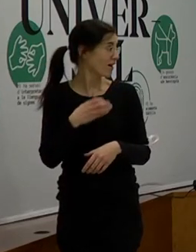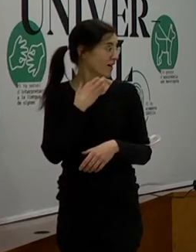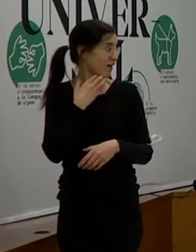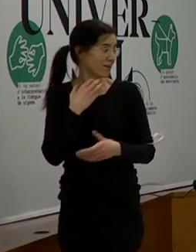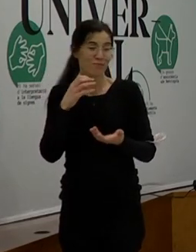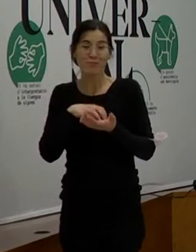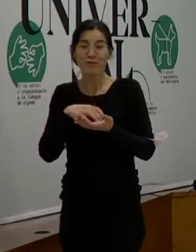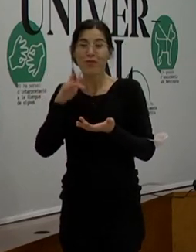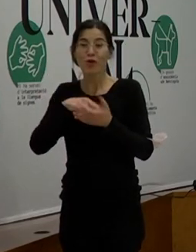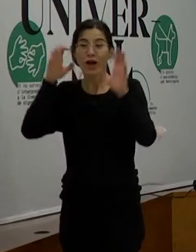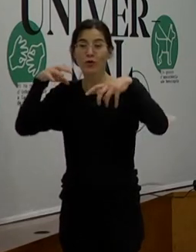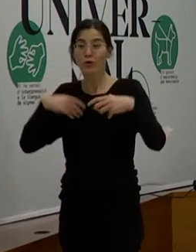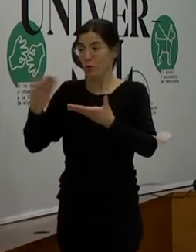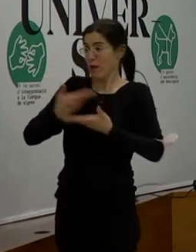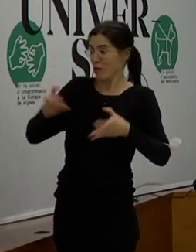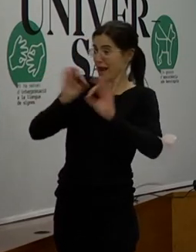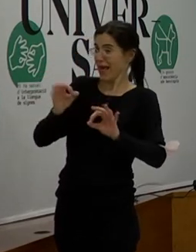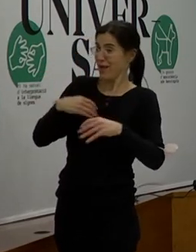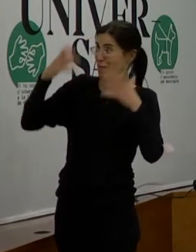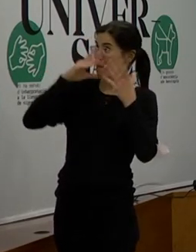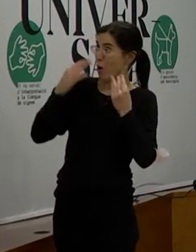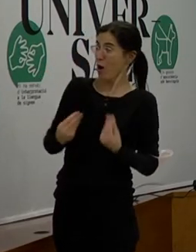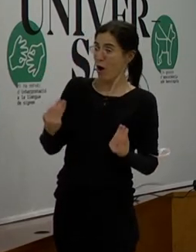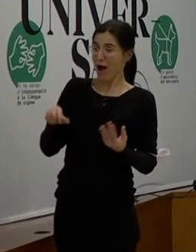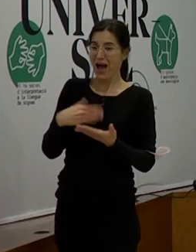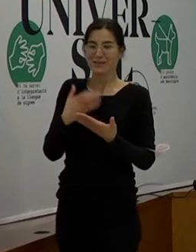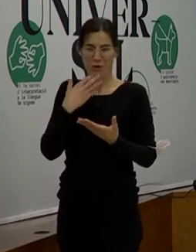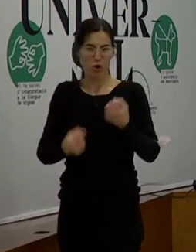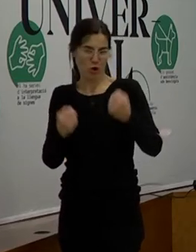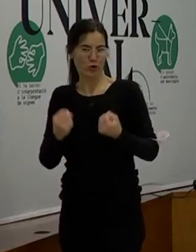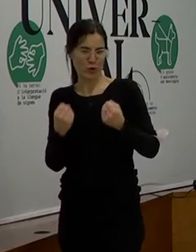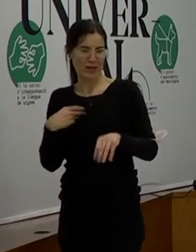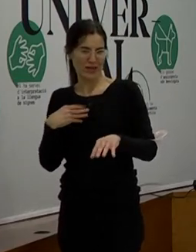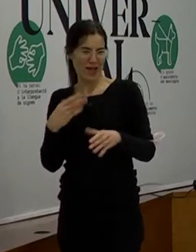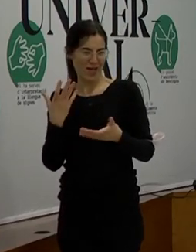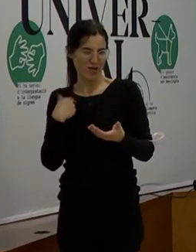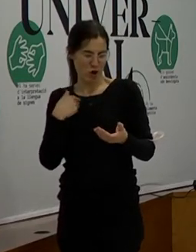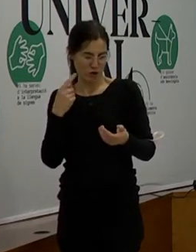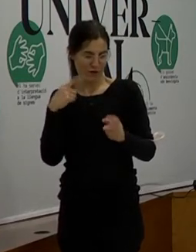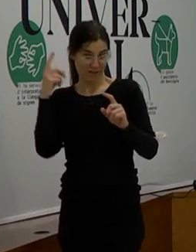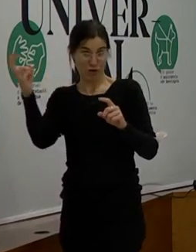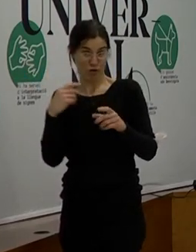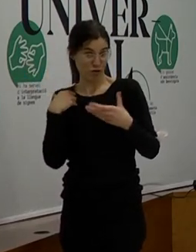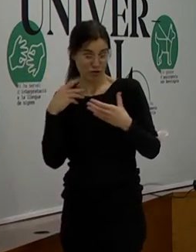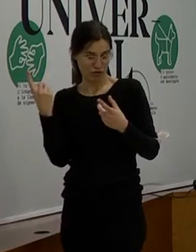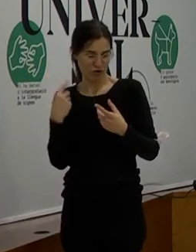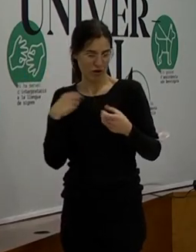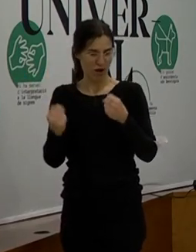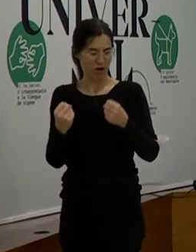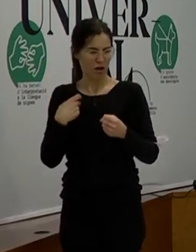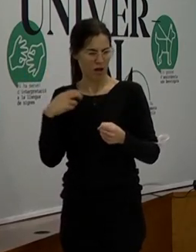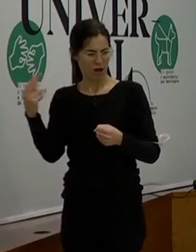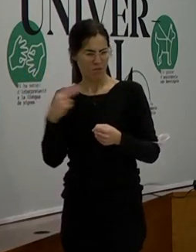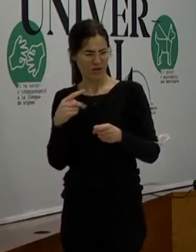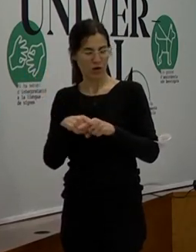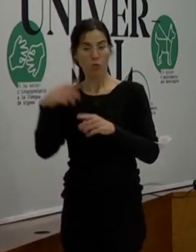me mojo un montón. Inclús estic sortint del cotxe perquè condueixo el cotxe, i he vingut jo a conduir el cotxe. I la gent mira com